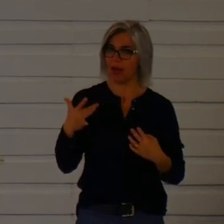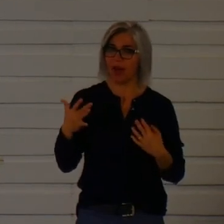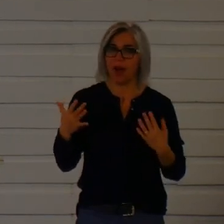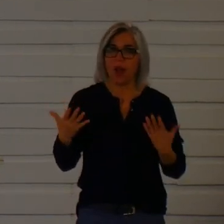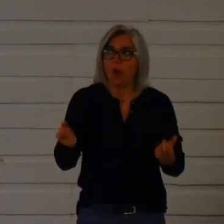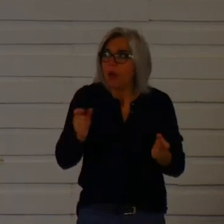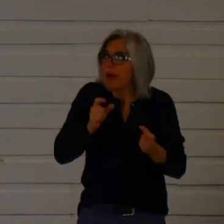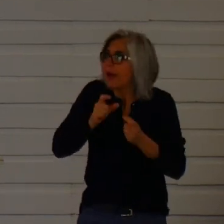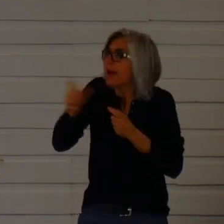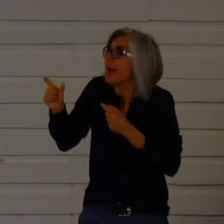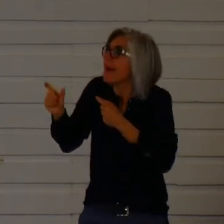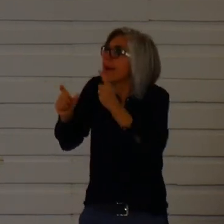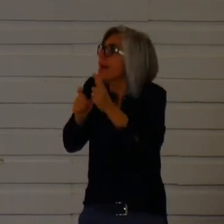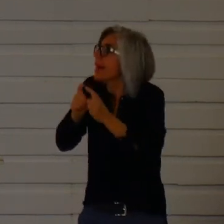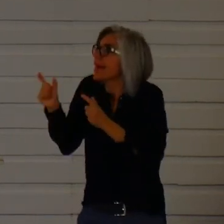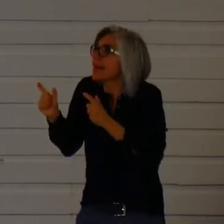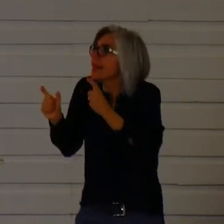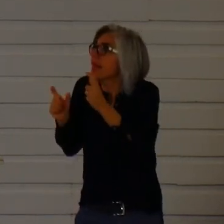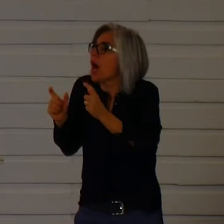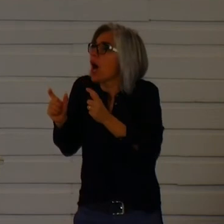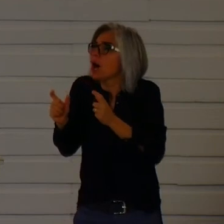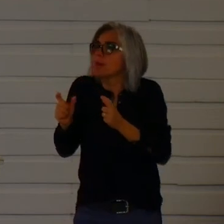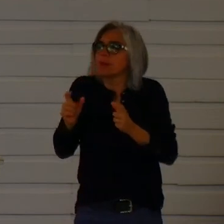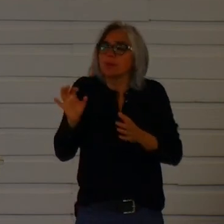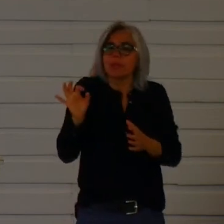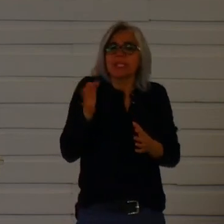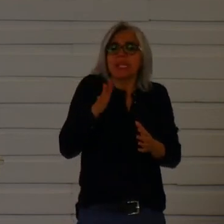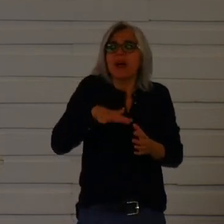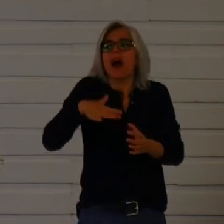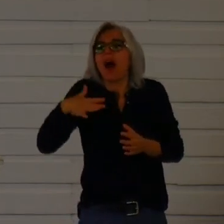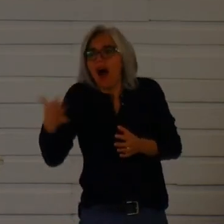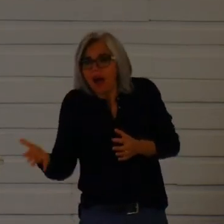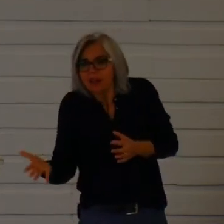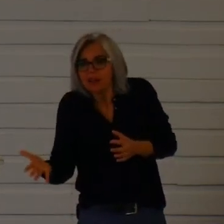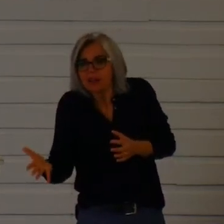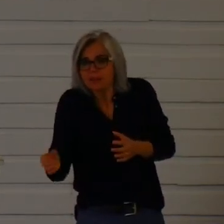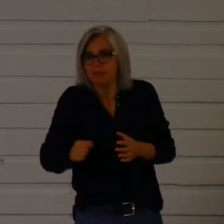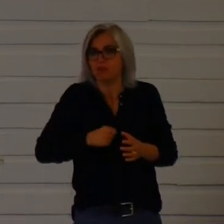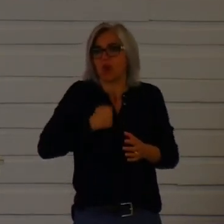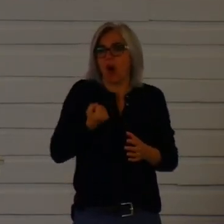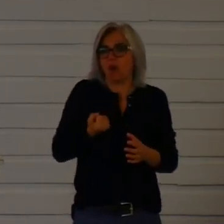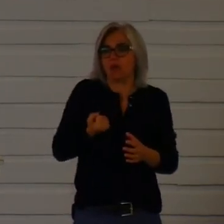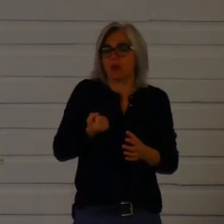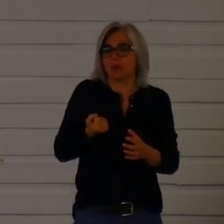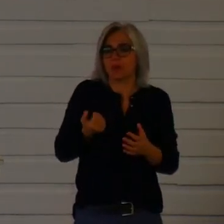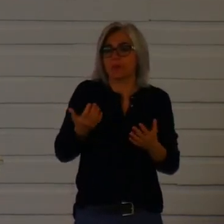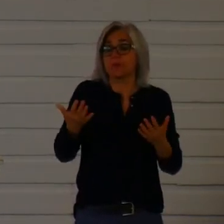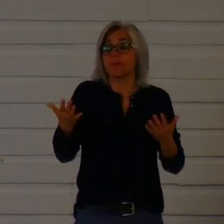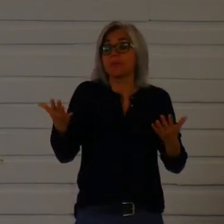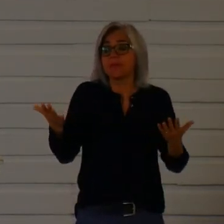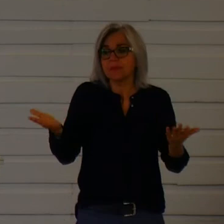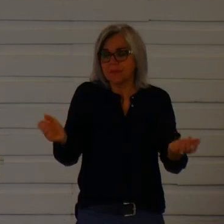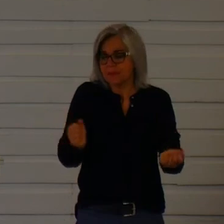trasmetto. Capite la testimonianza efficace? La testimonianza efficace nella Chiesa non è di persone che